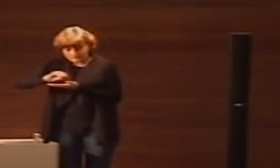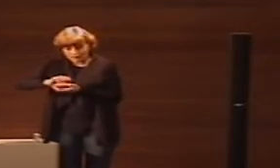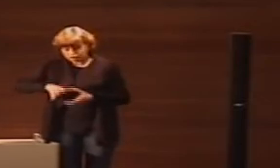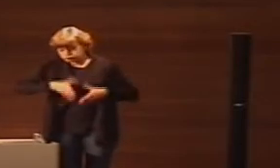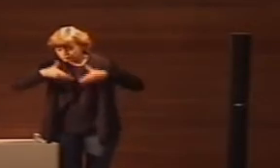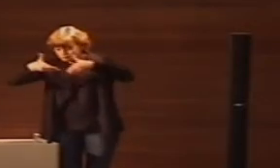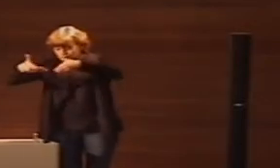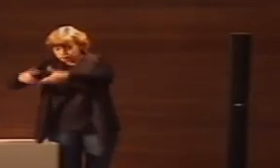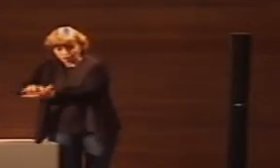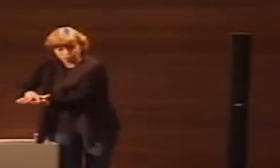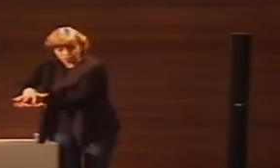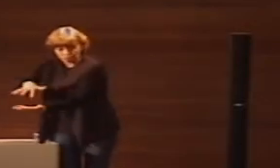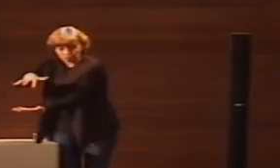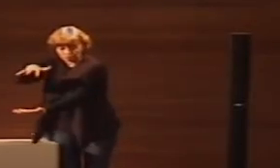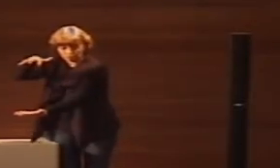La